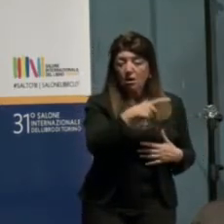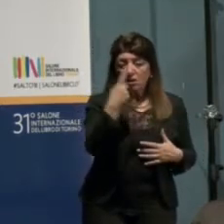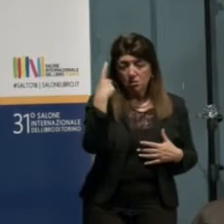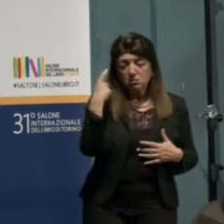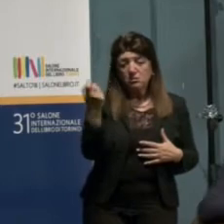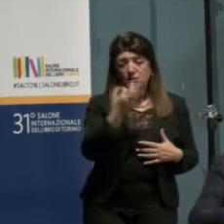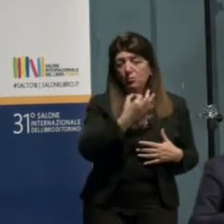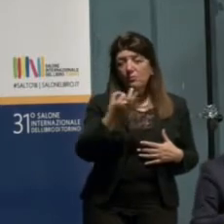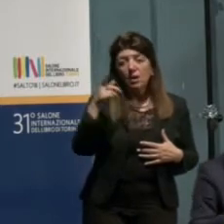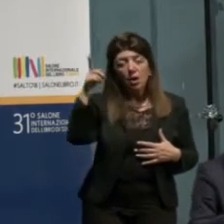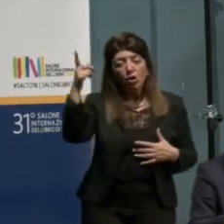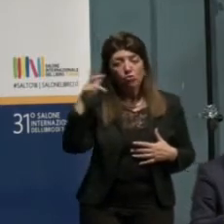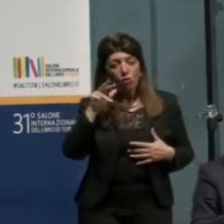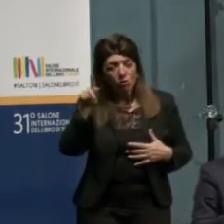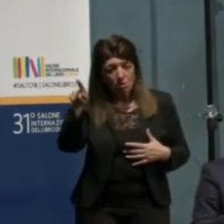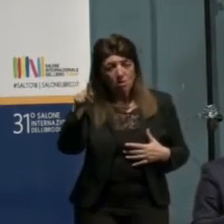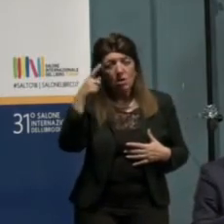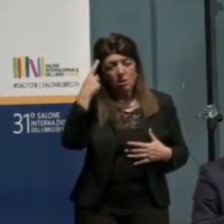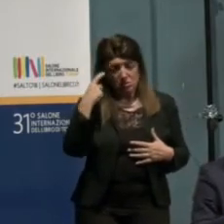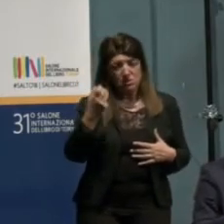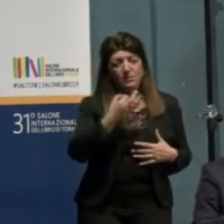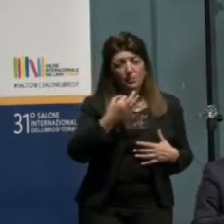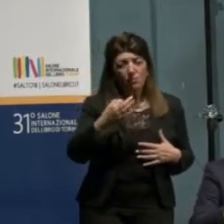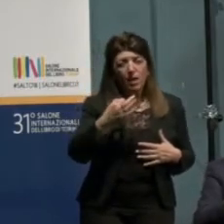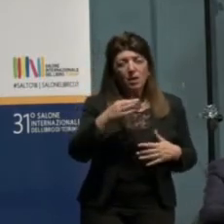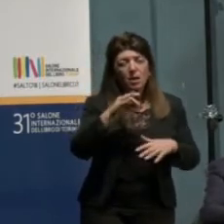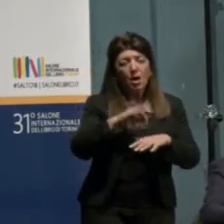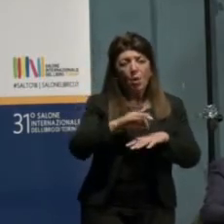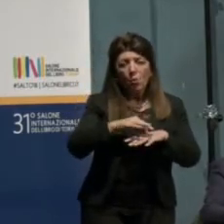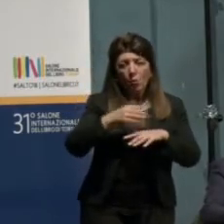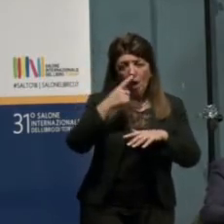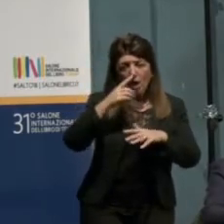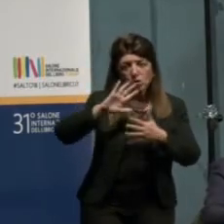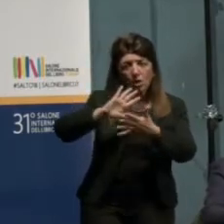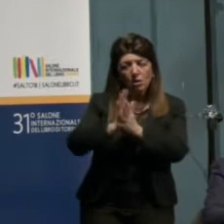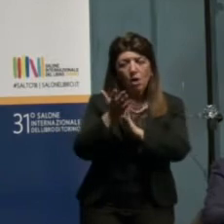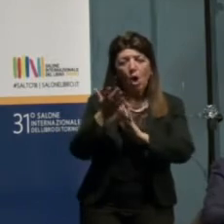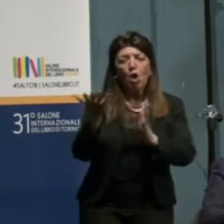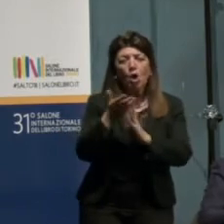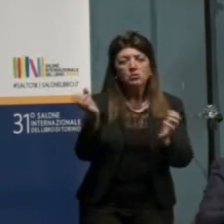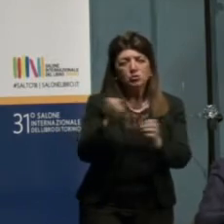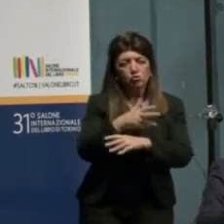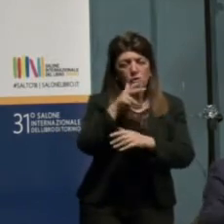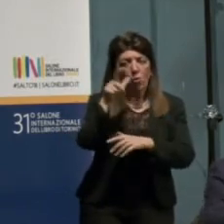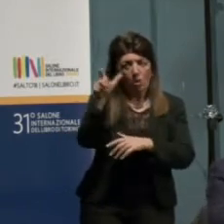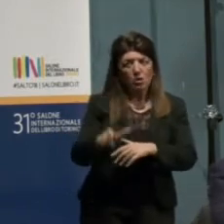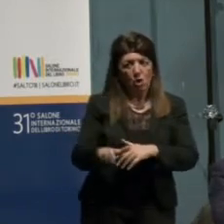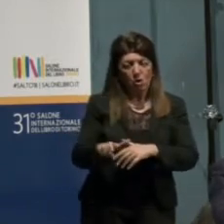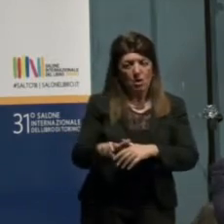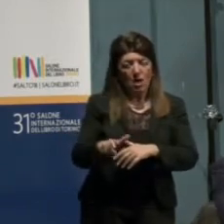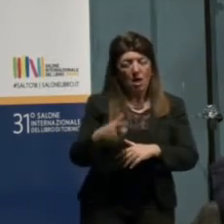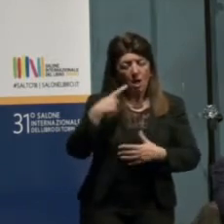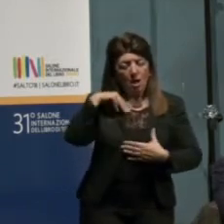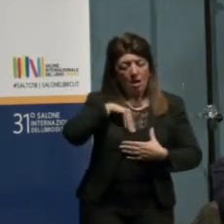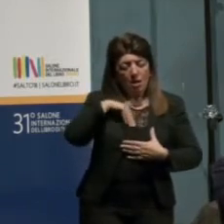però sappiamo alle donne cosa possono fare questo mi inquieta molto ecco quindi questa cosa dentro